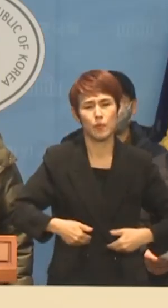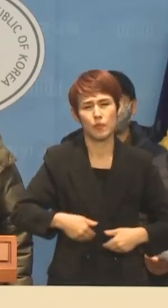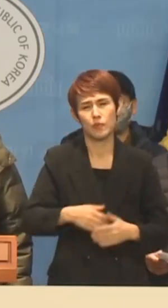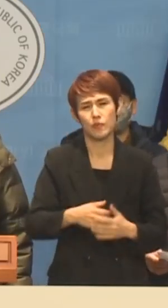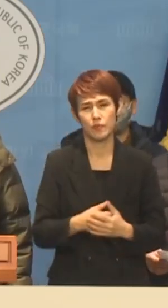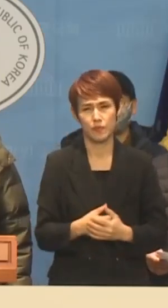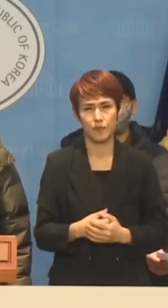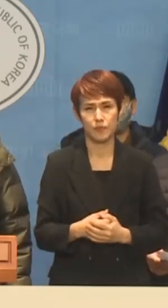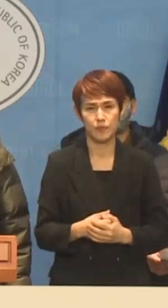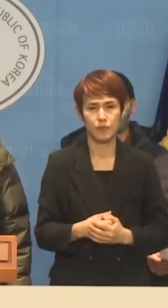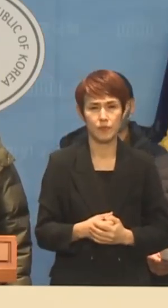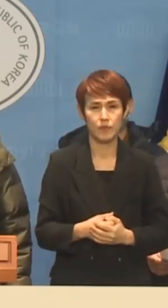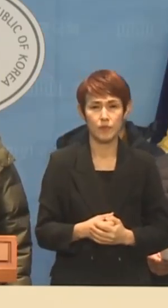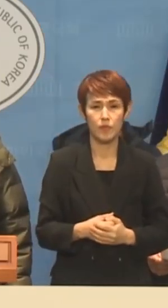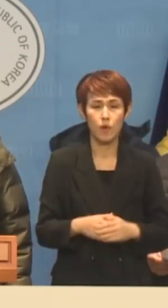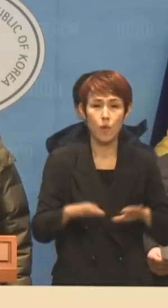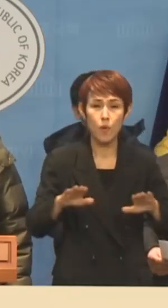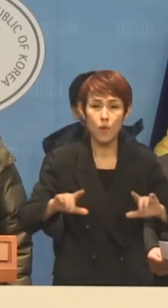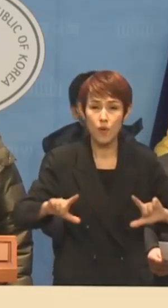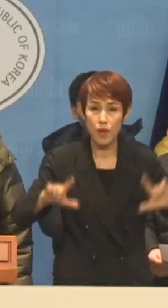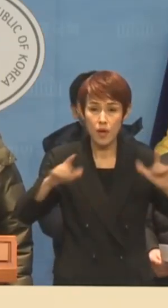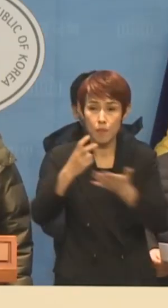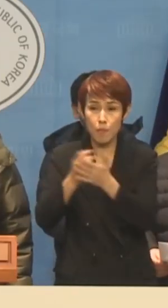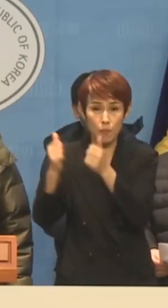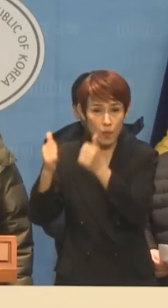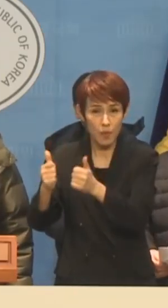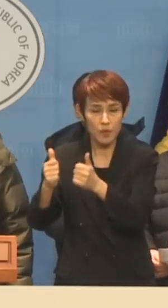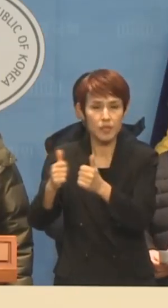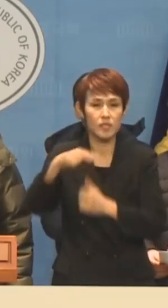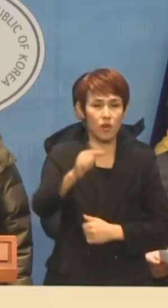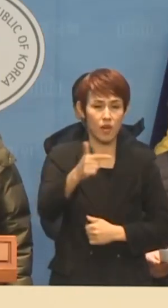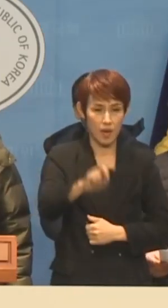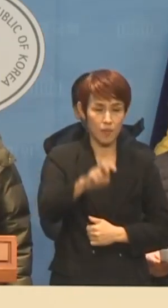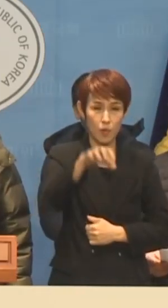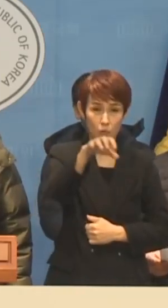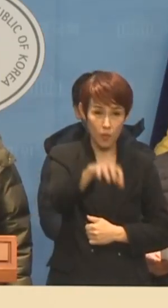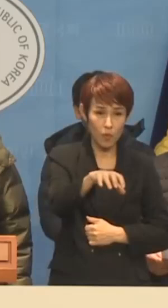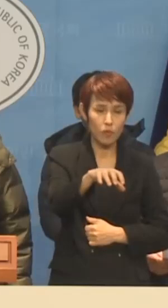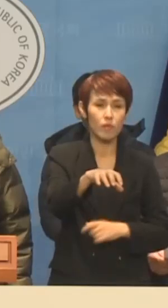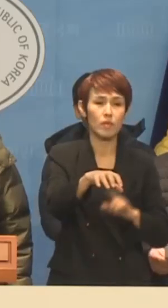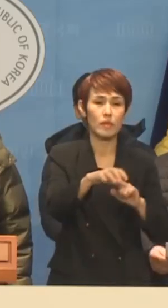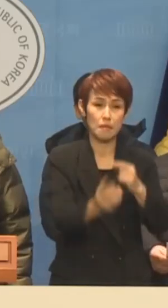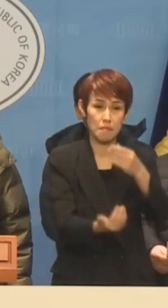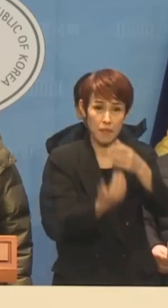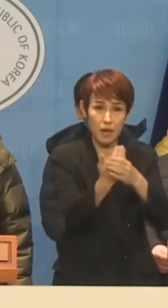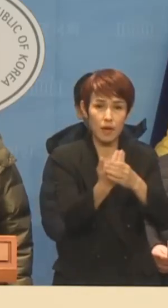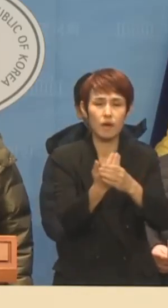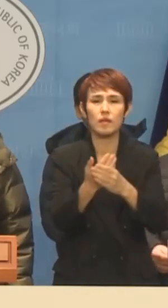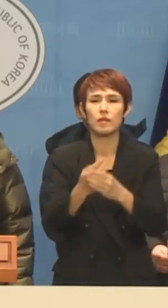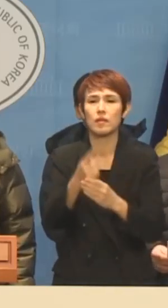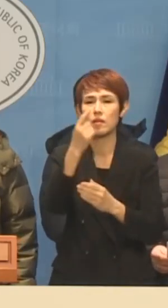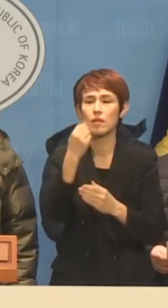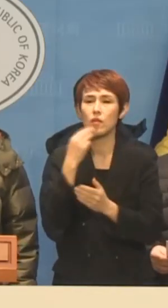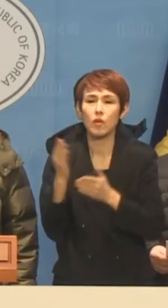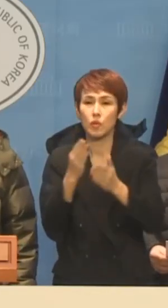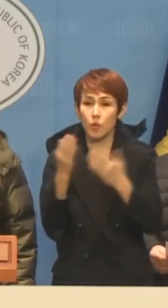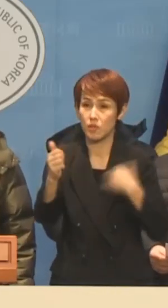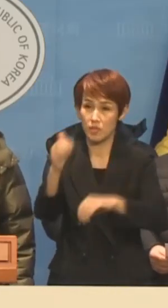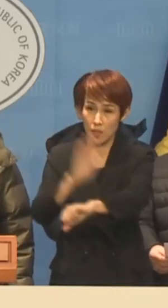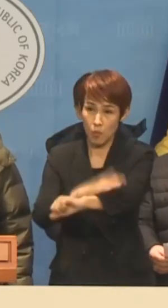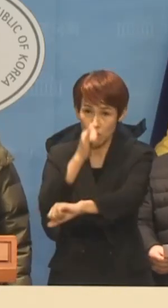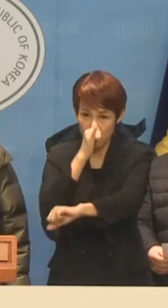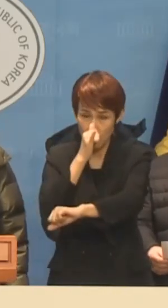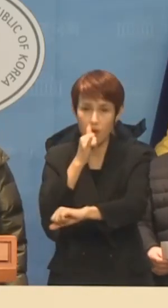들어 법원이 성감학원 사건에 대한 국가의 경기도의 책임을 인정하는 첫 판결을 내린 것은 분명히